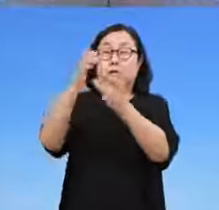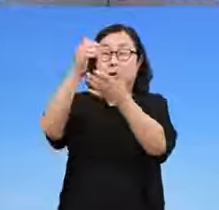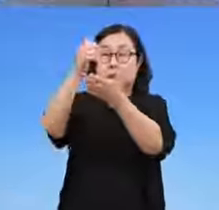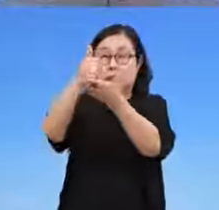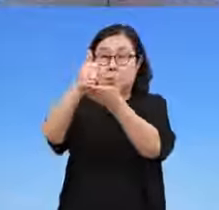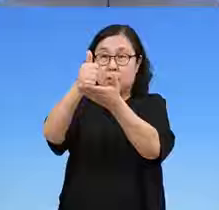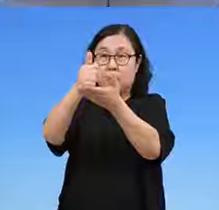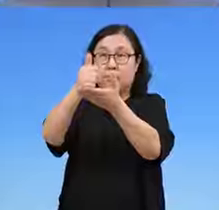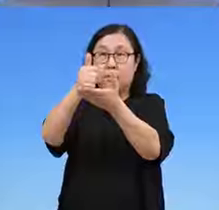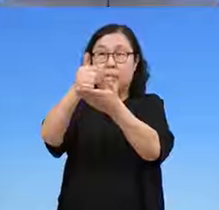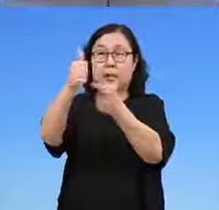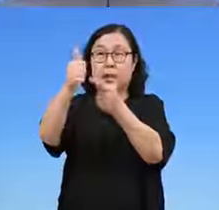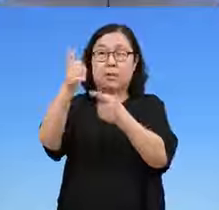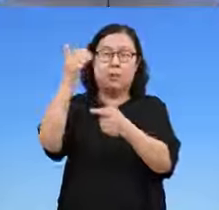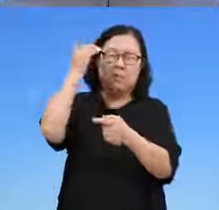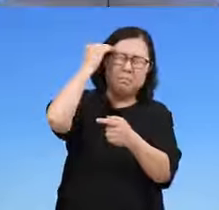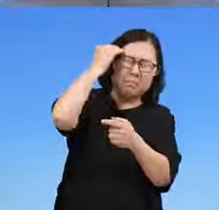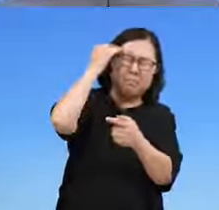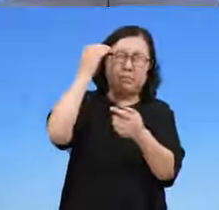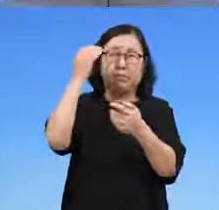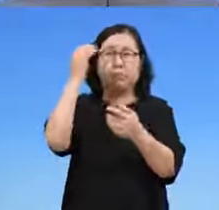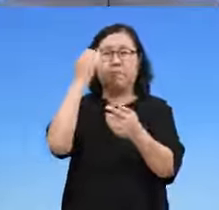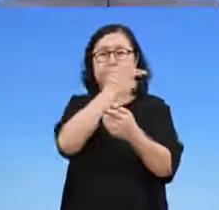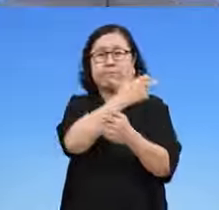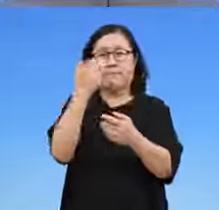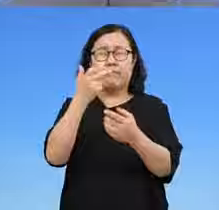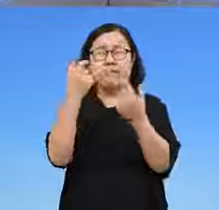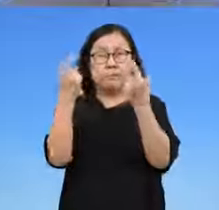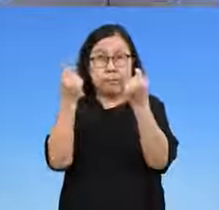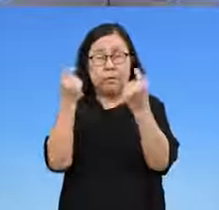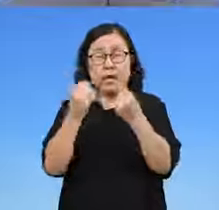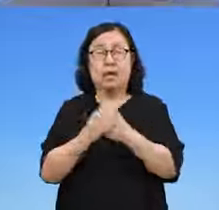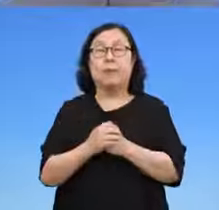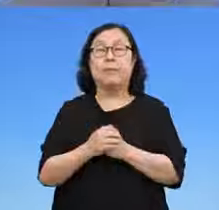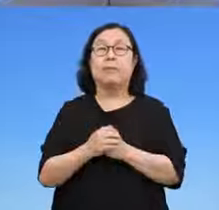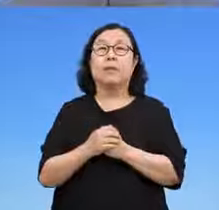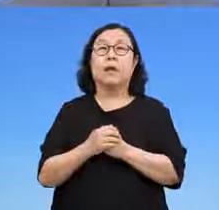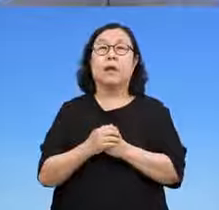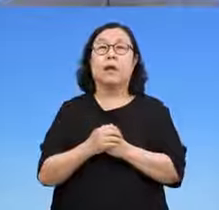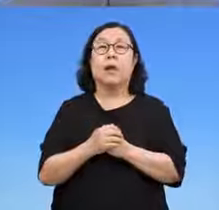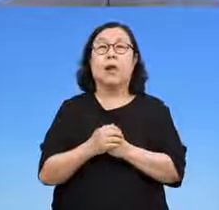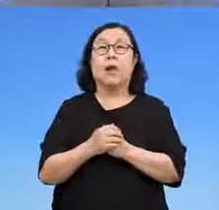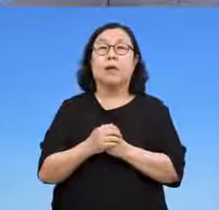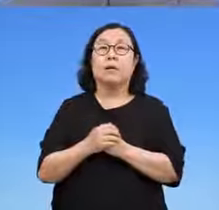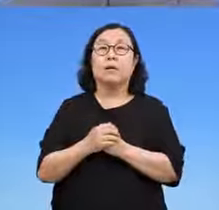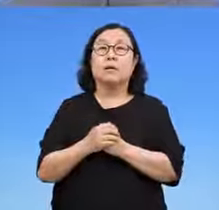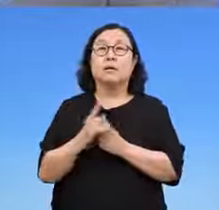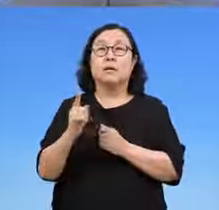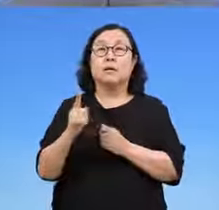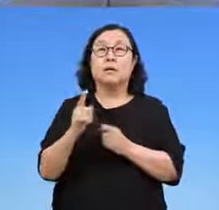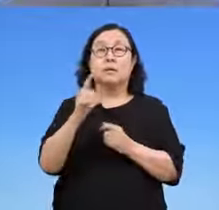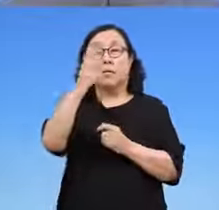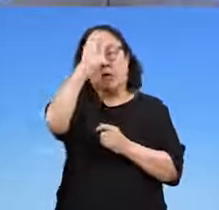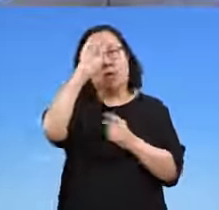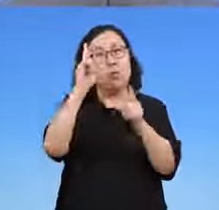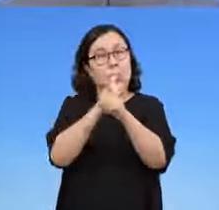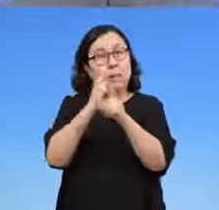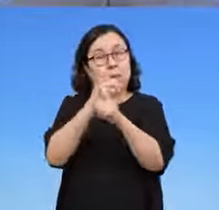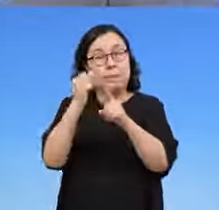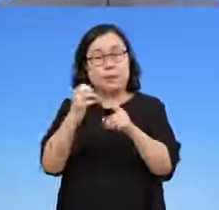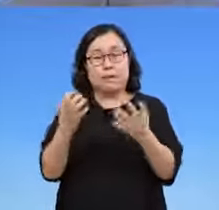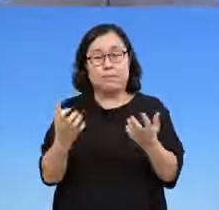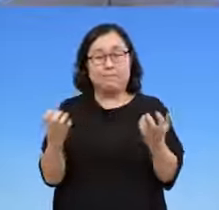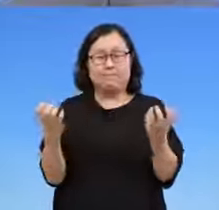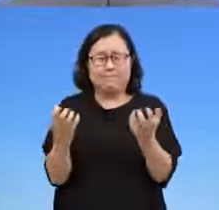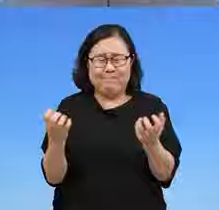이게 예수님께는 엄청난 그 방해 역할을 하는 거 아닙니까? 지난주에 우리 오늘 본문 바로 앞에 나오는 그